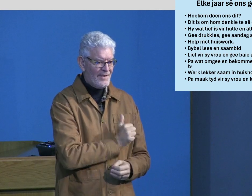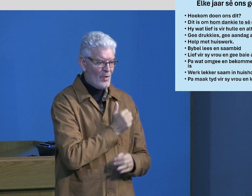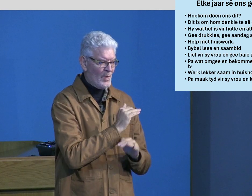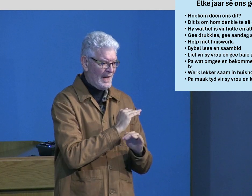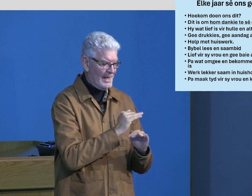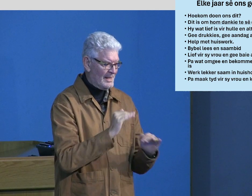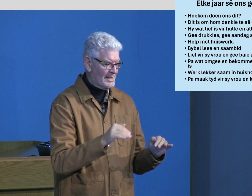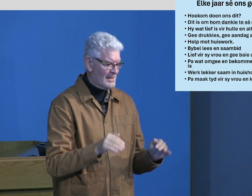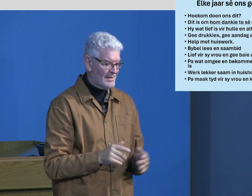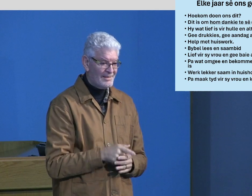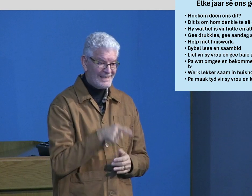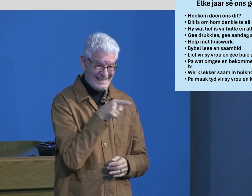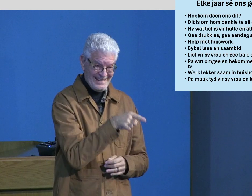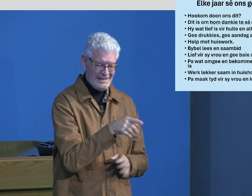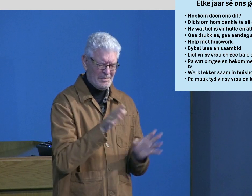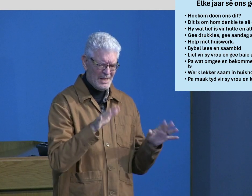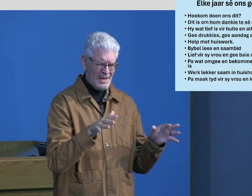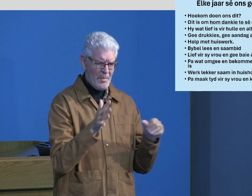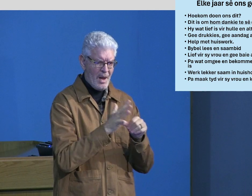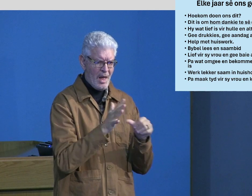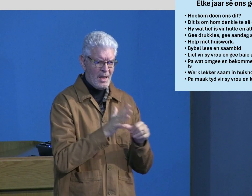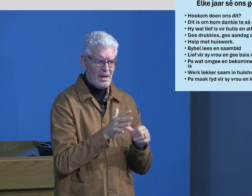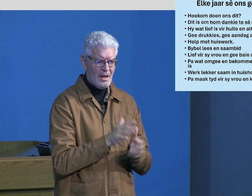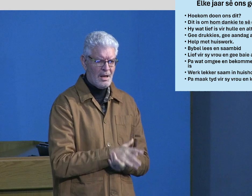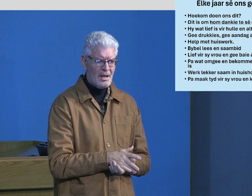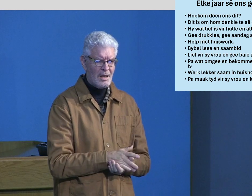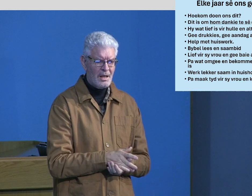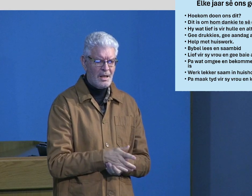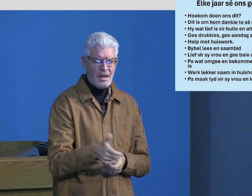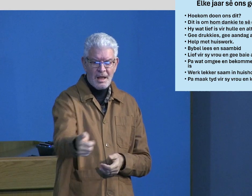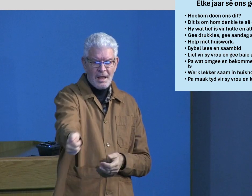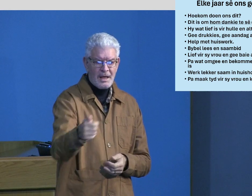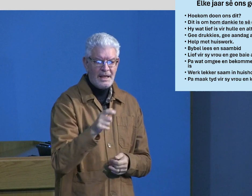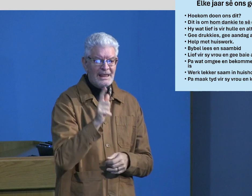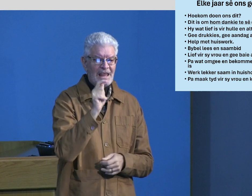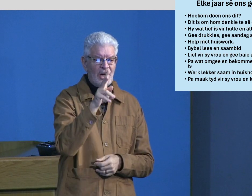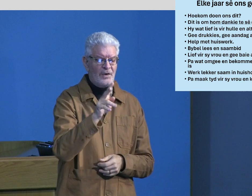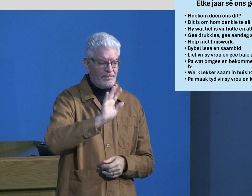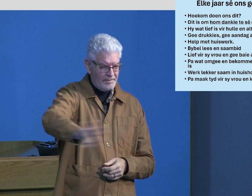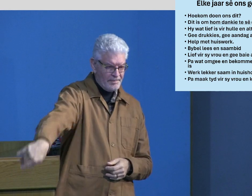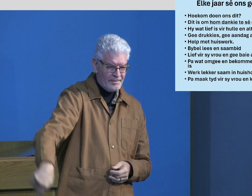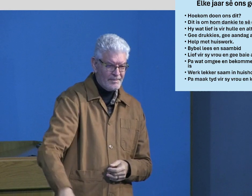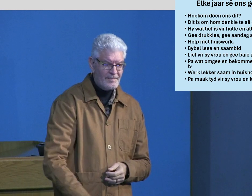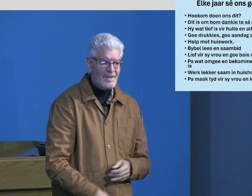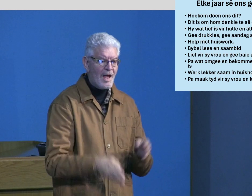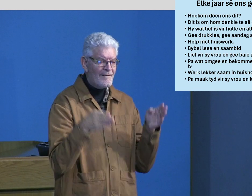Een pa moet tyd maak vir sy vrou en sy kinders, dit is so belangrik. Los die TV.